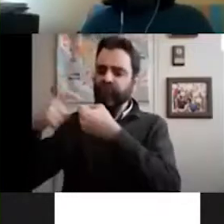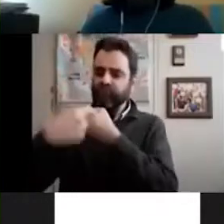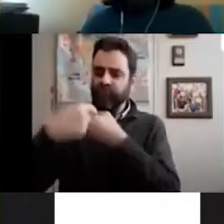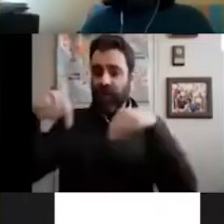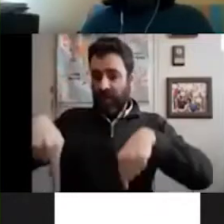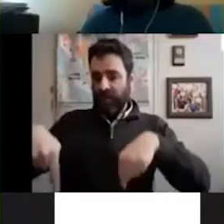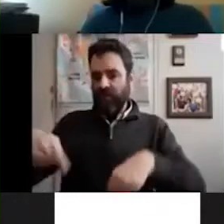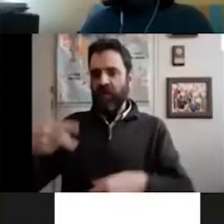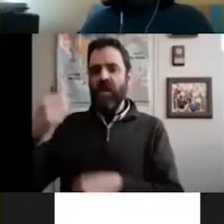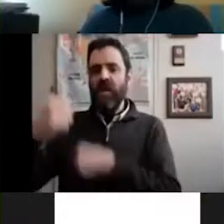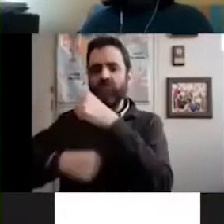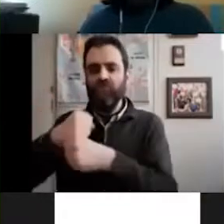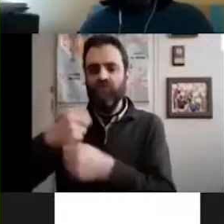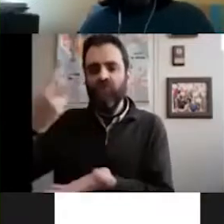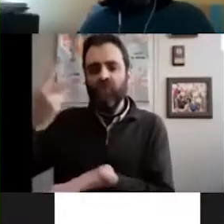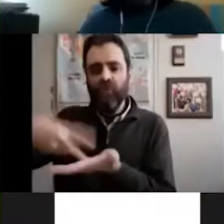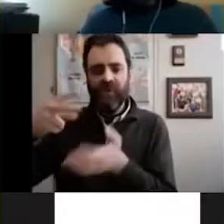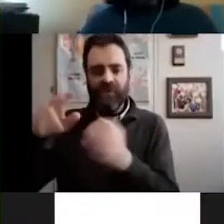una escuela líder,